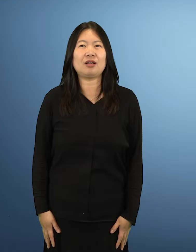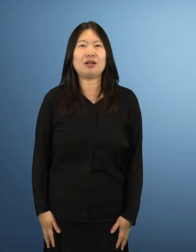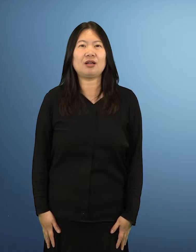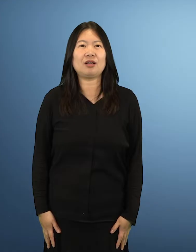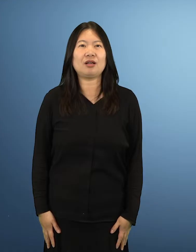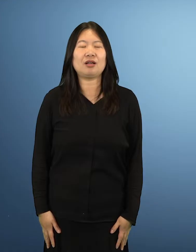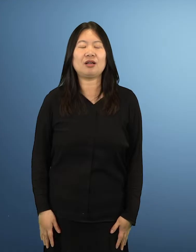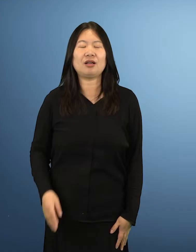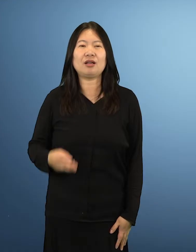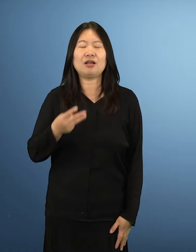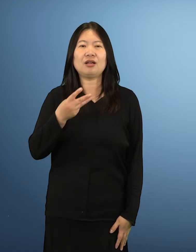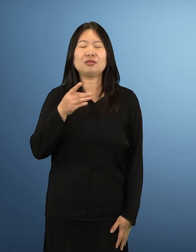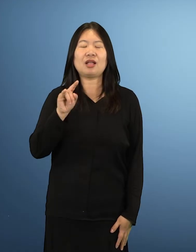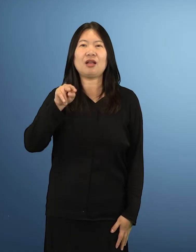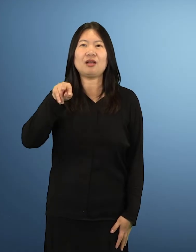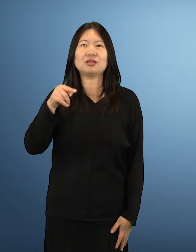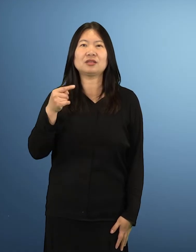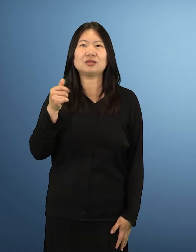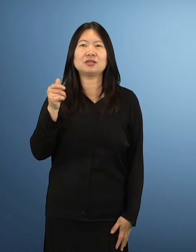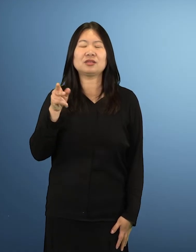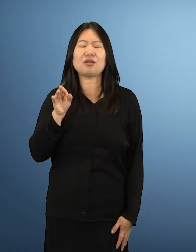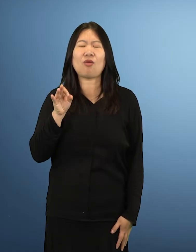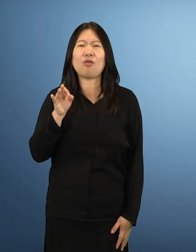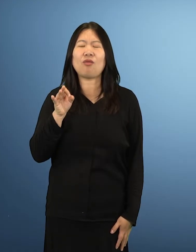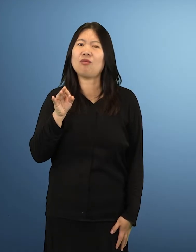테스형이라는 노래를 부르길래